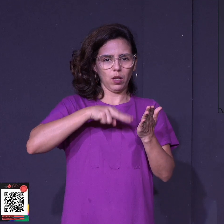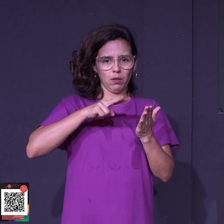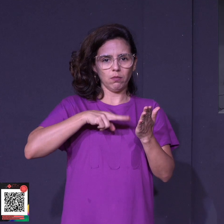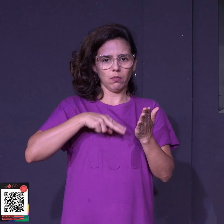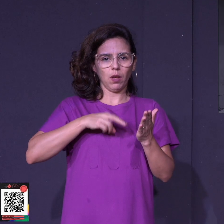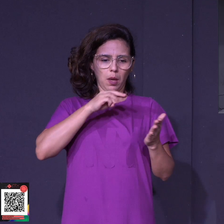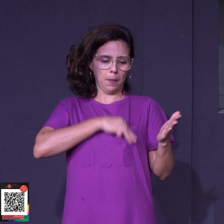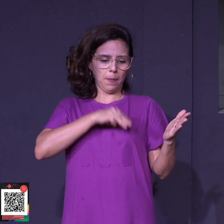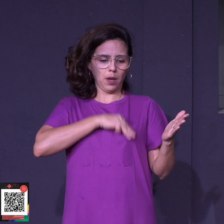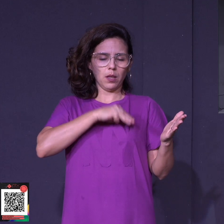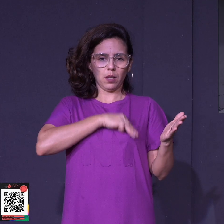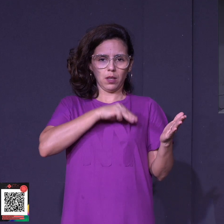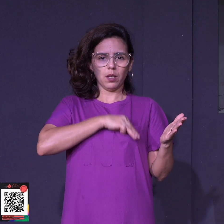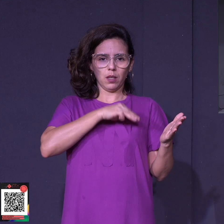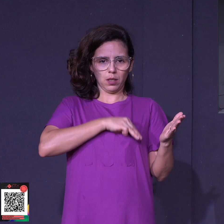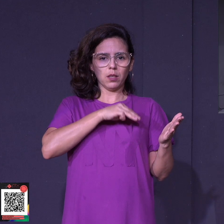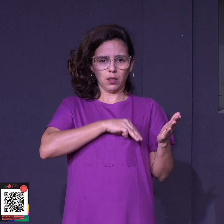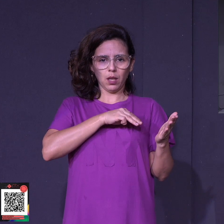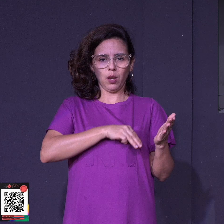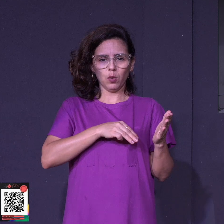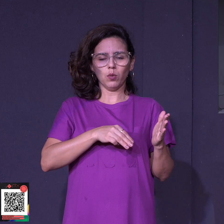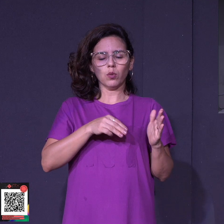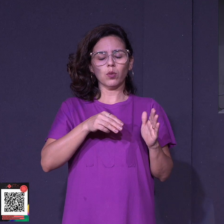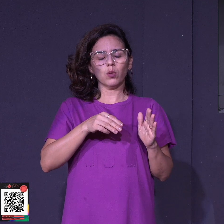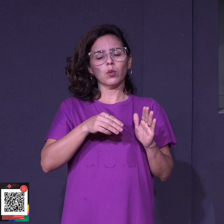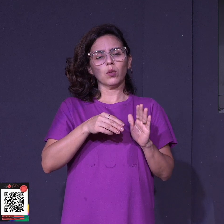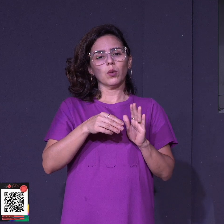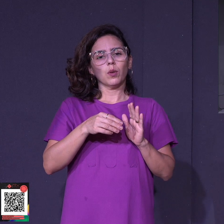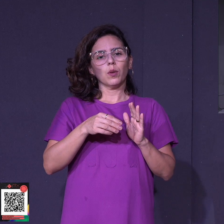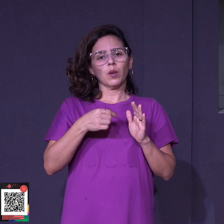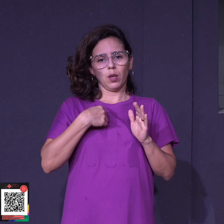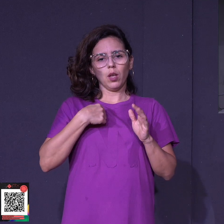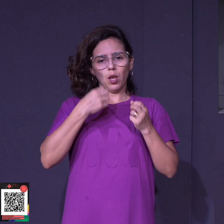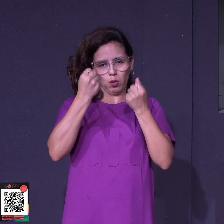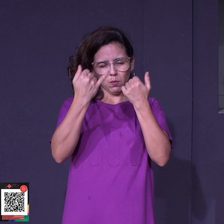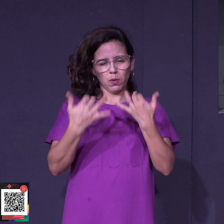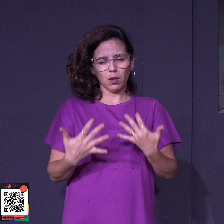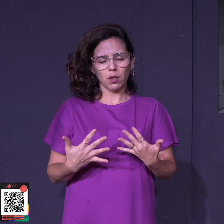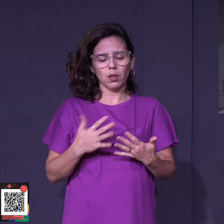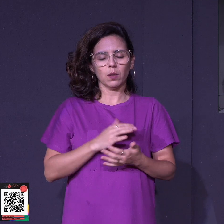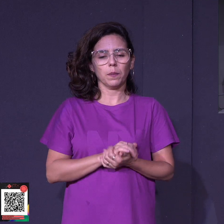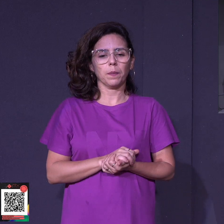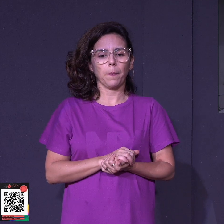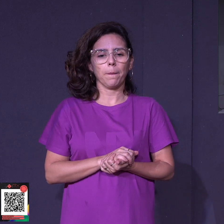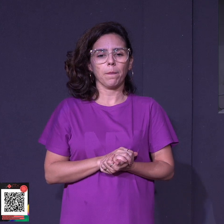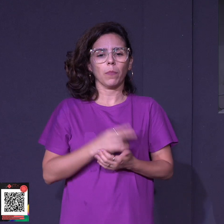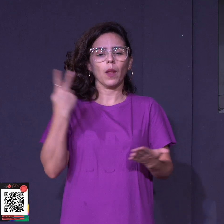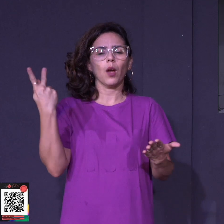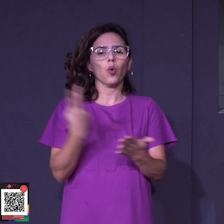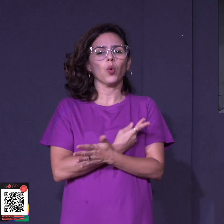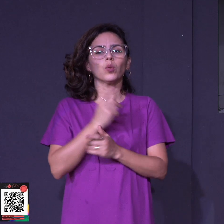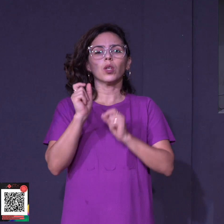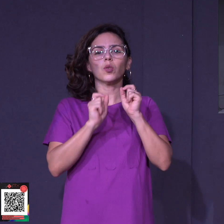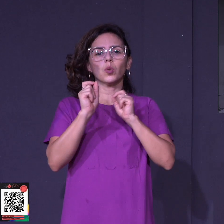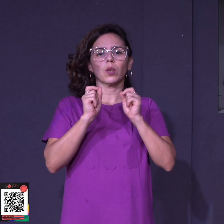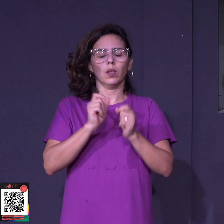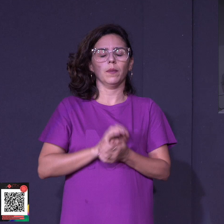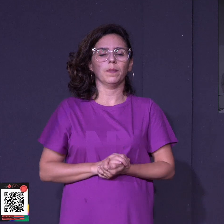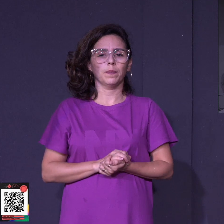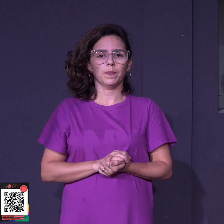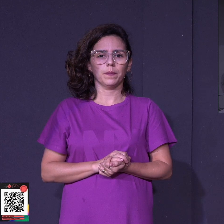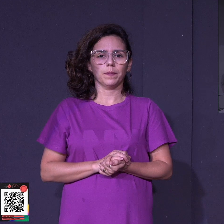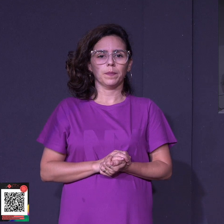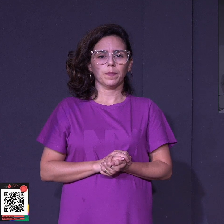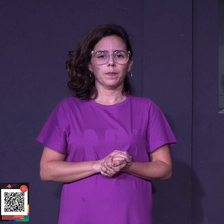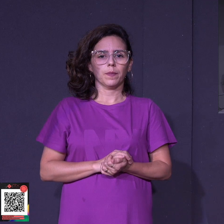texto de Mateus, exatamente. Eu estou discorrendo dentro dele. Então o que é que acontece? A lei da época dizia o seguinte,